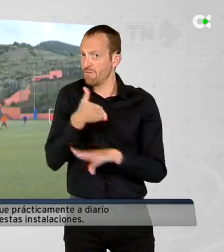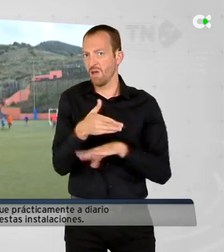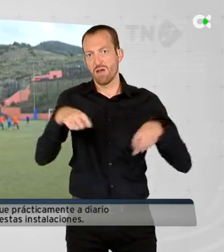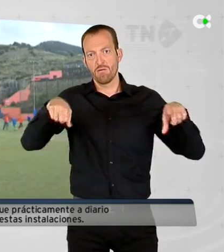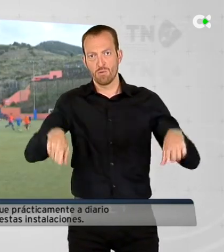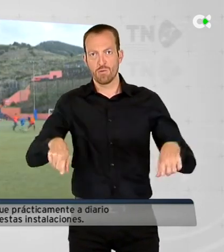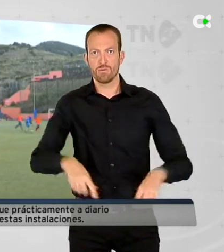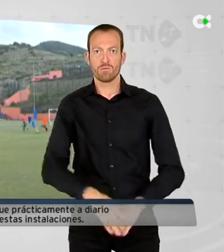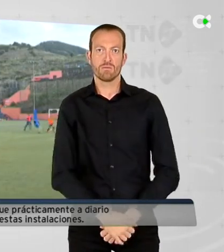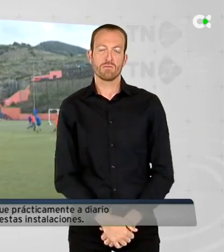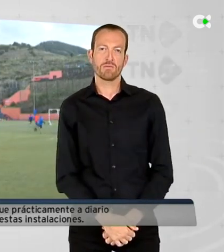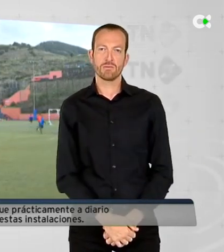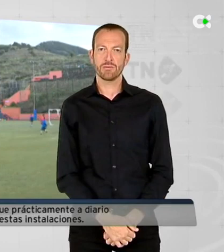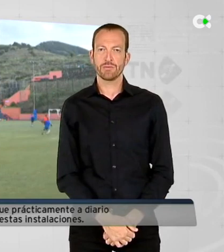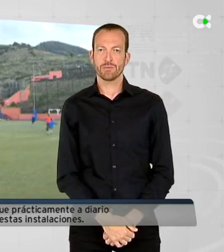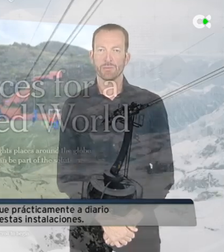instalaciones.